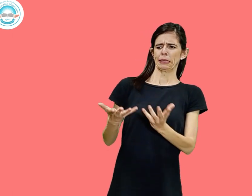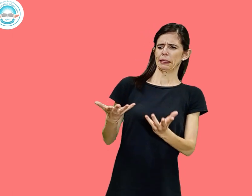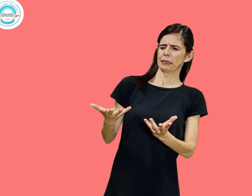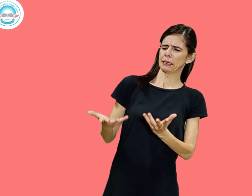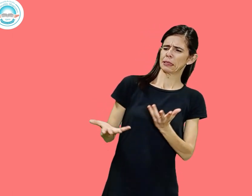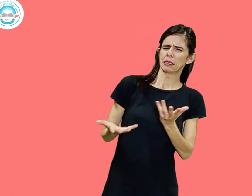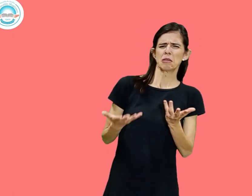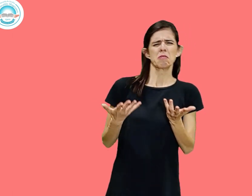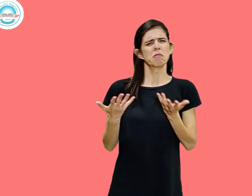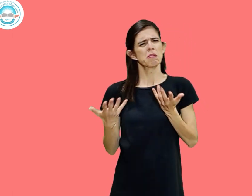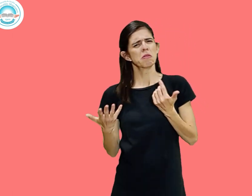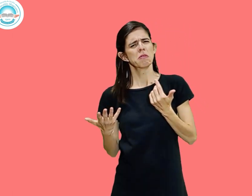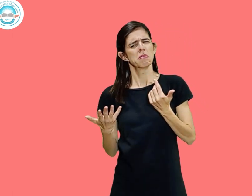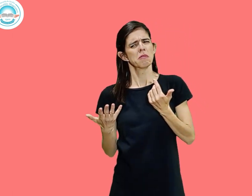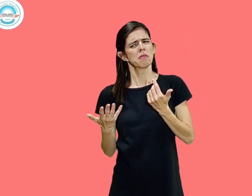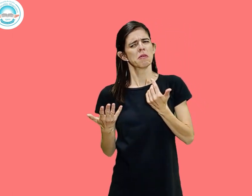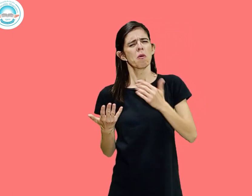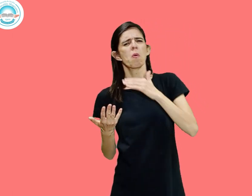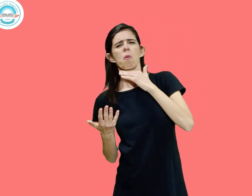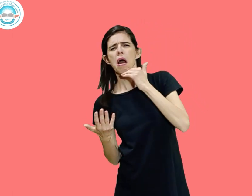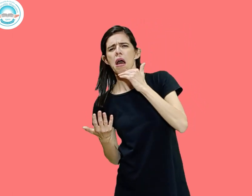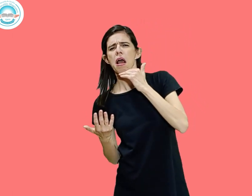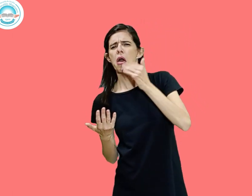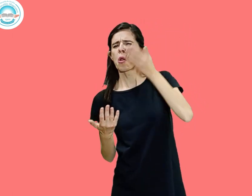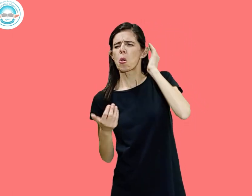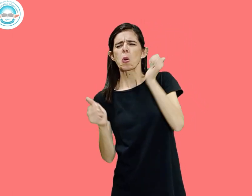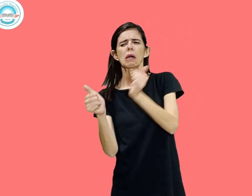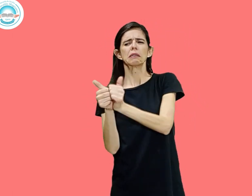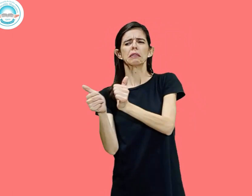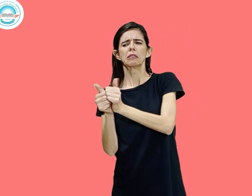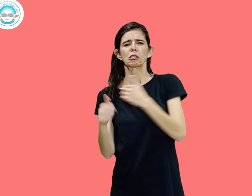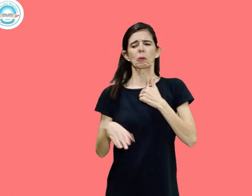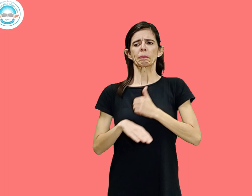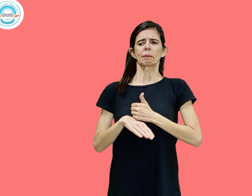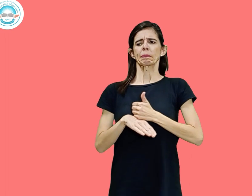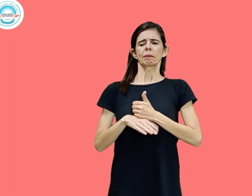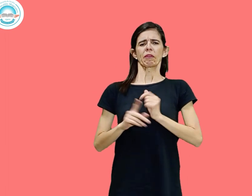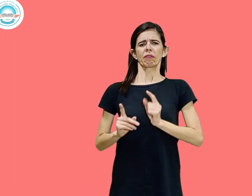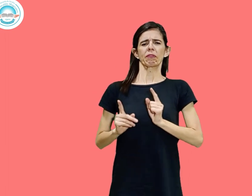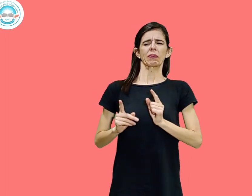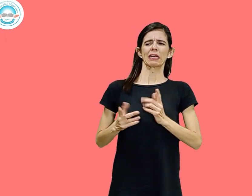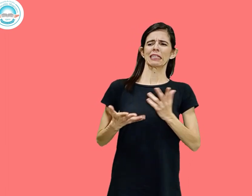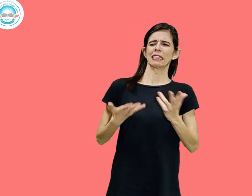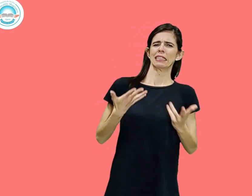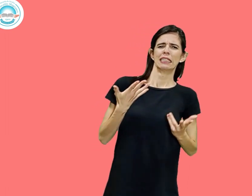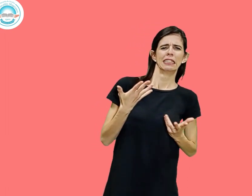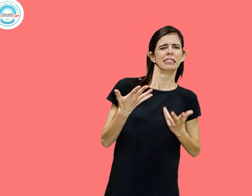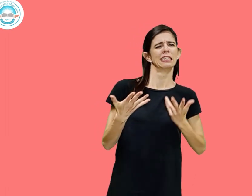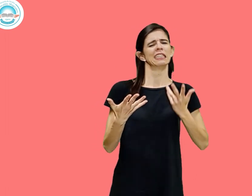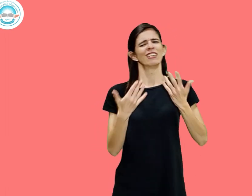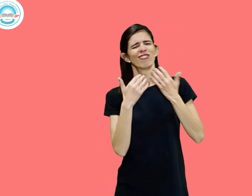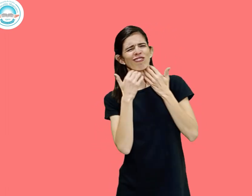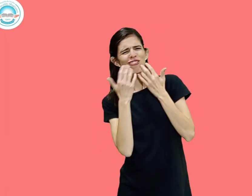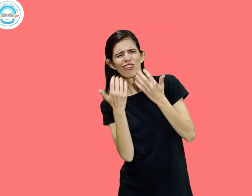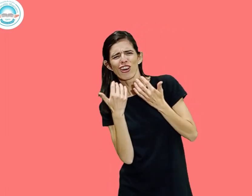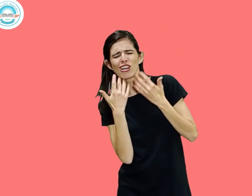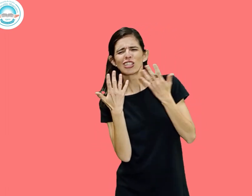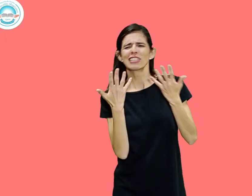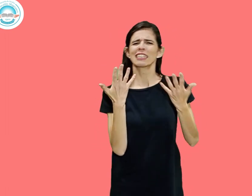Juana no se Nos separó y yo no me separé de ellos no sé es mi